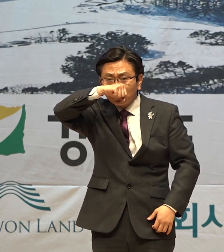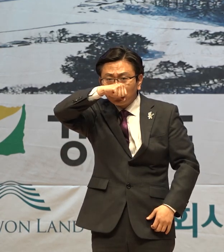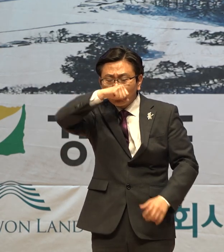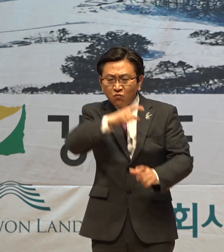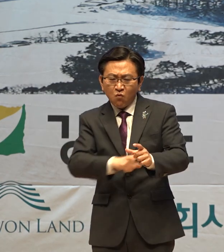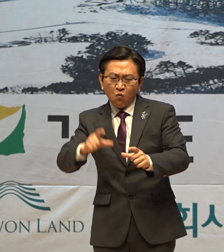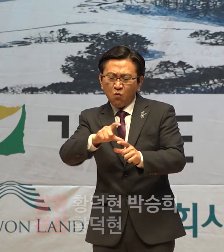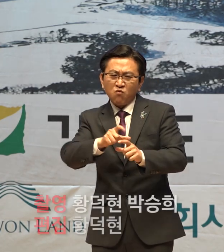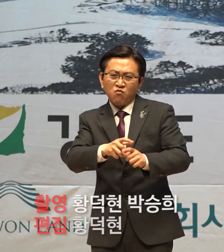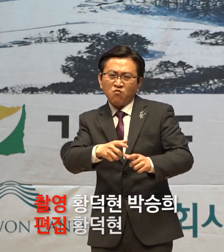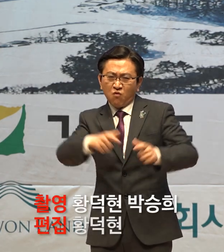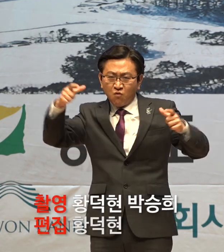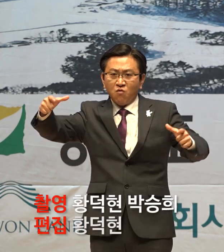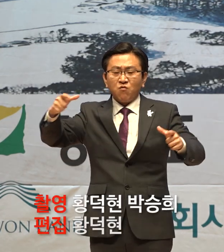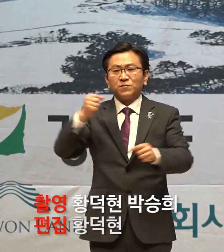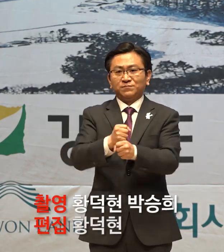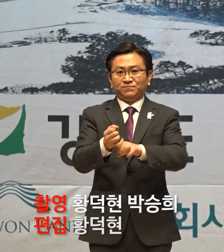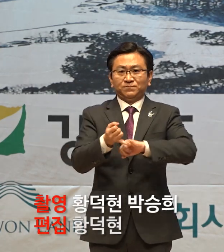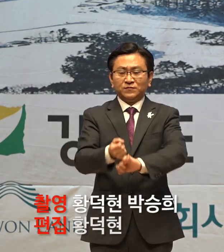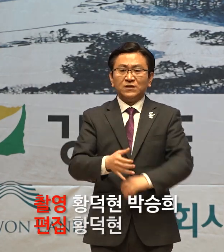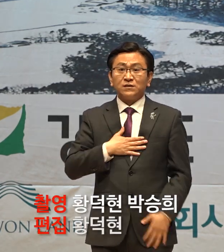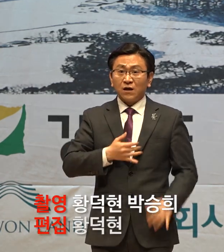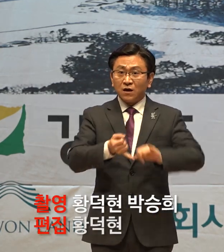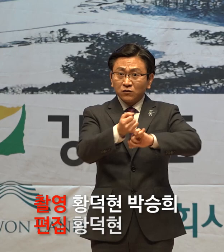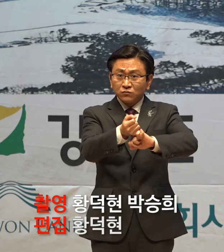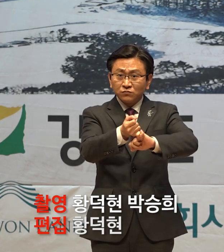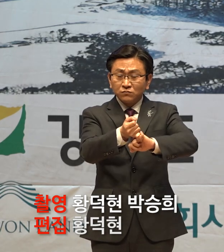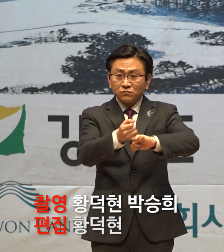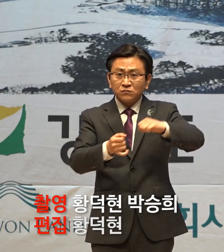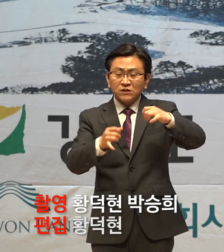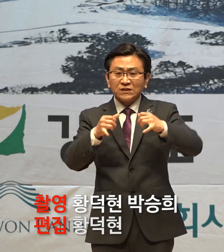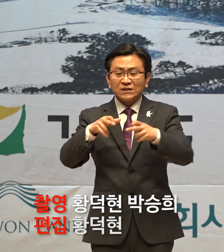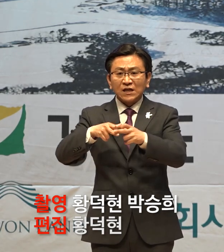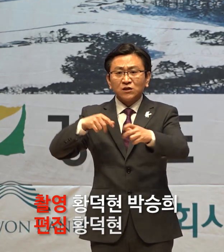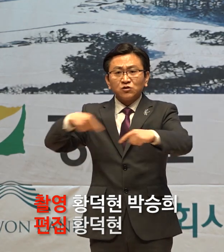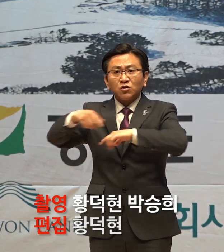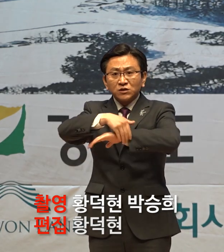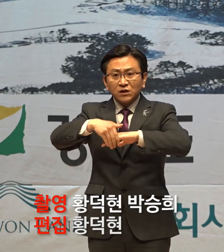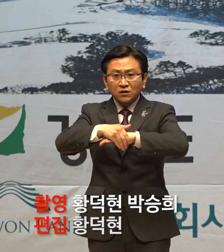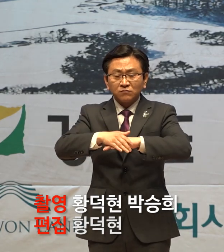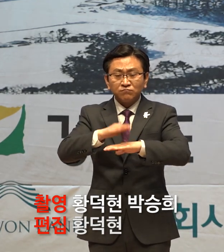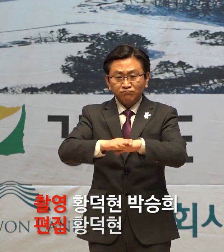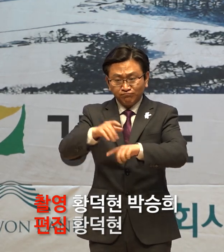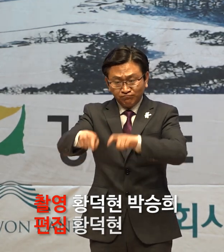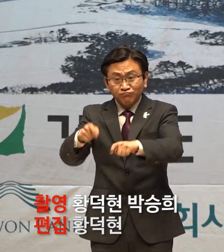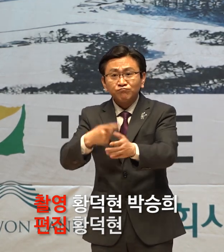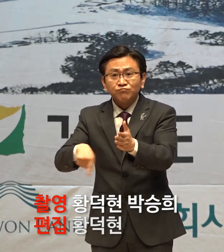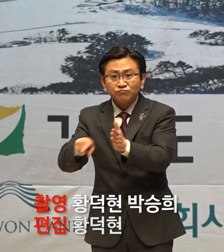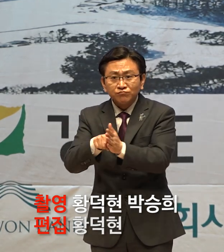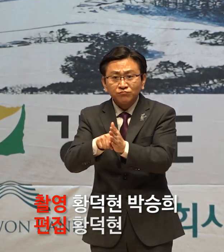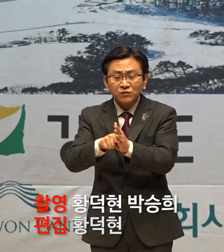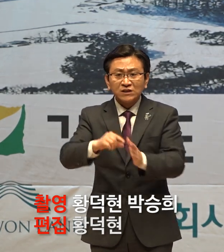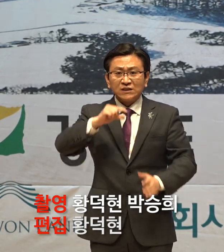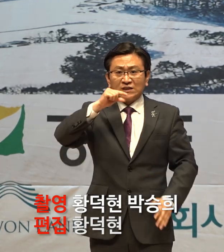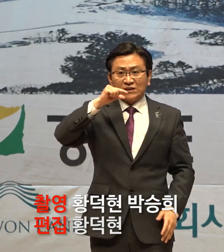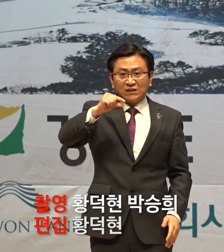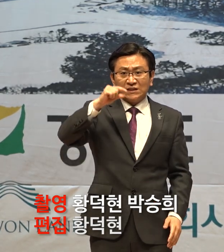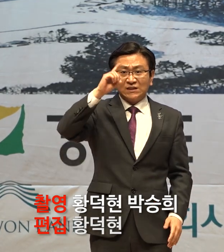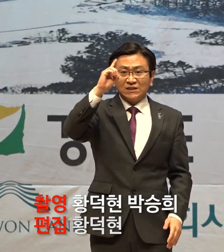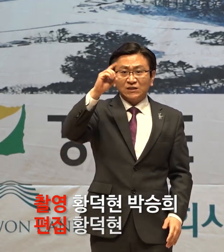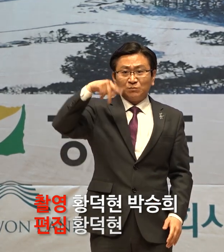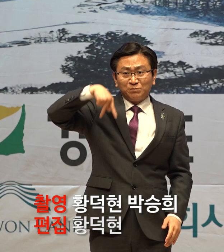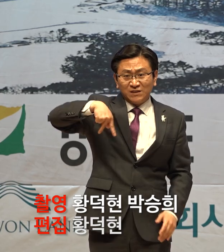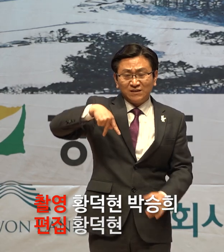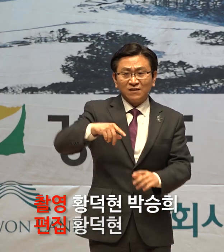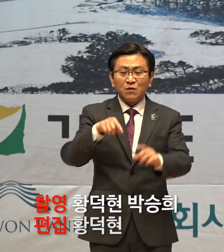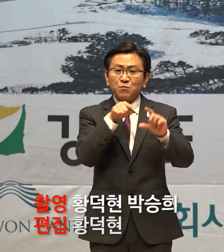과감히 확충하겠습니다. 제가 약속드린 장애인 정책들을 시행을 위해서 GDP 대비